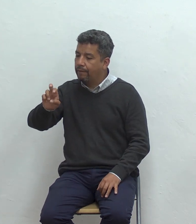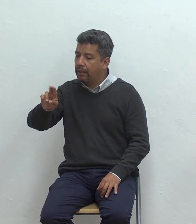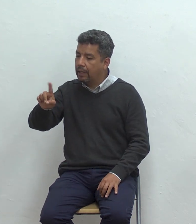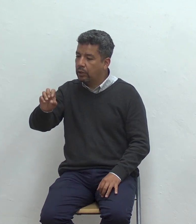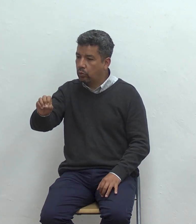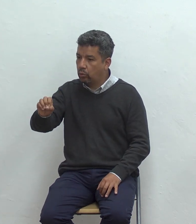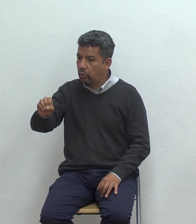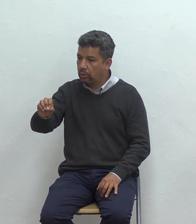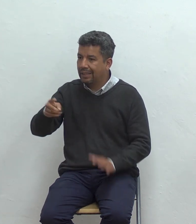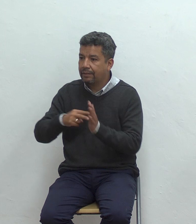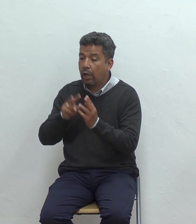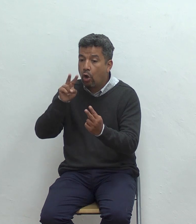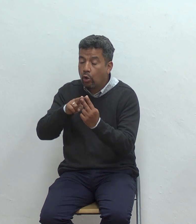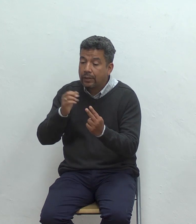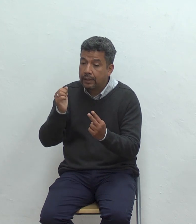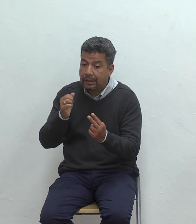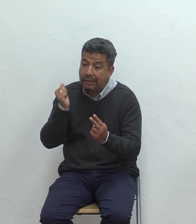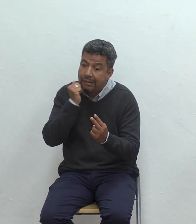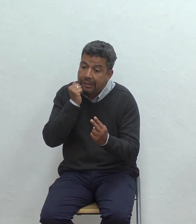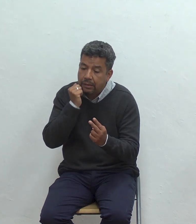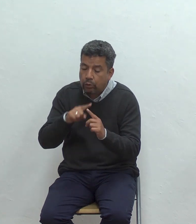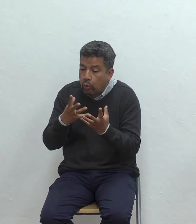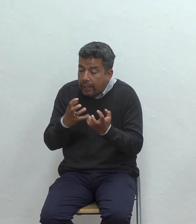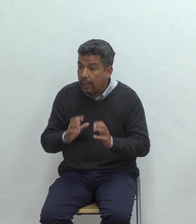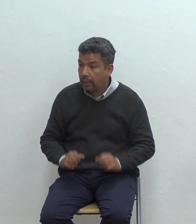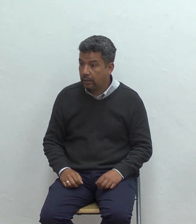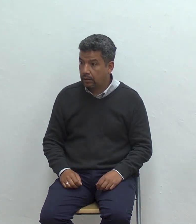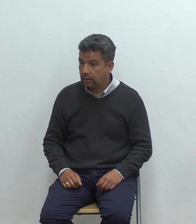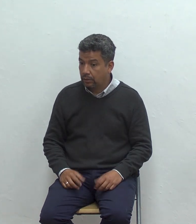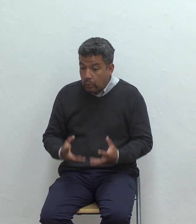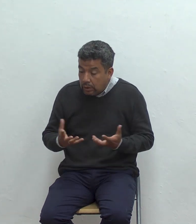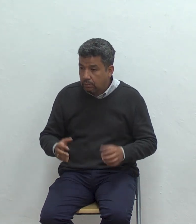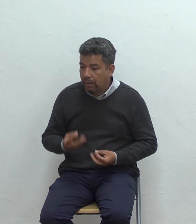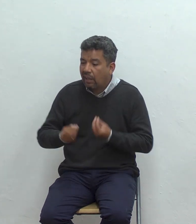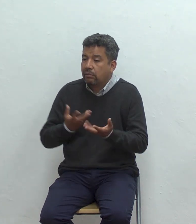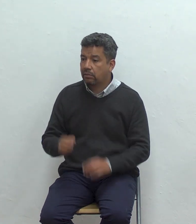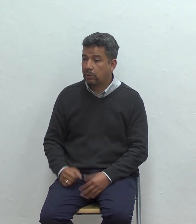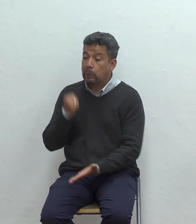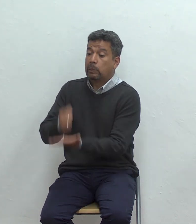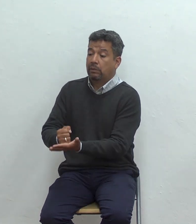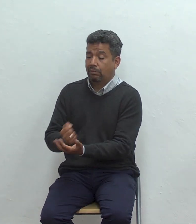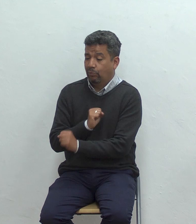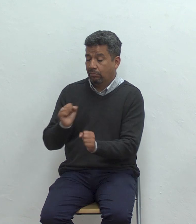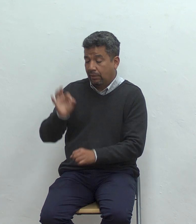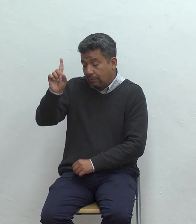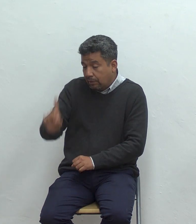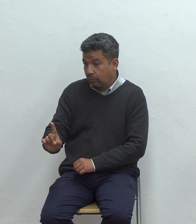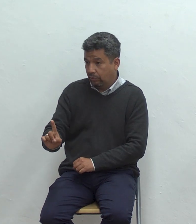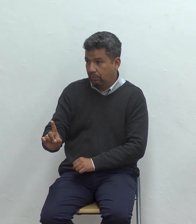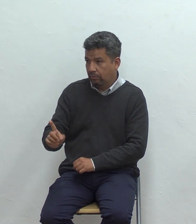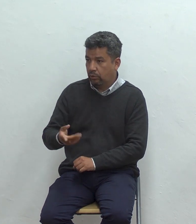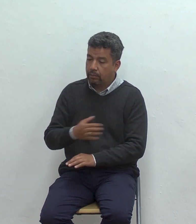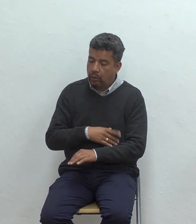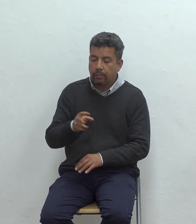conociendo tercamente, dice que no quiero, Dios, no quiero. Bueno, no hay nada que hacer para eso. Pero el que está ahí como neciando,